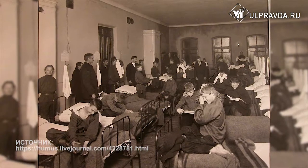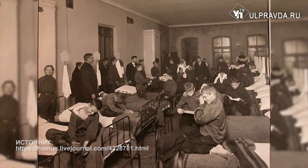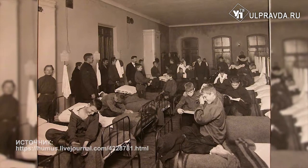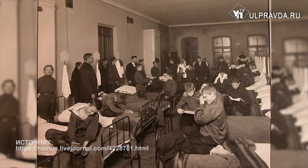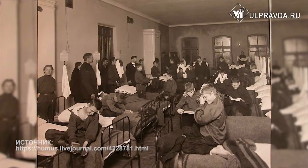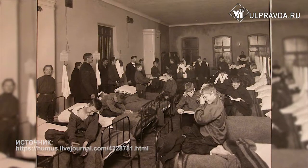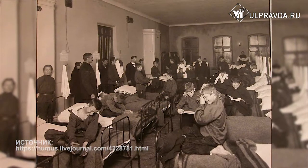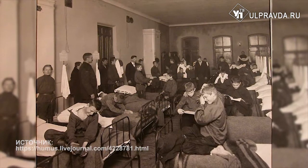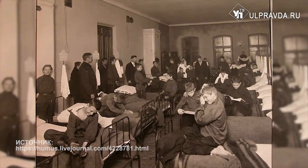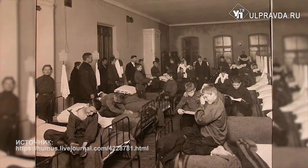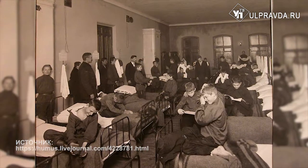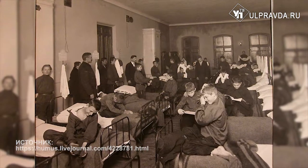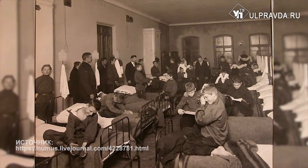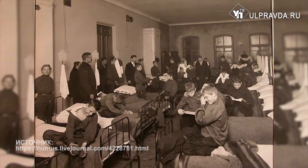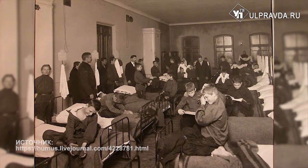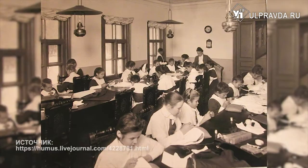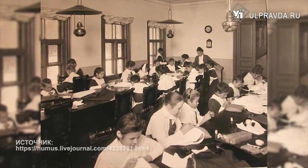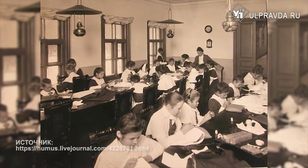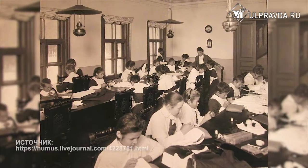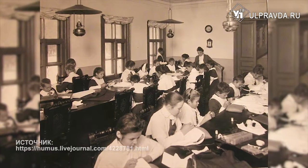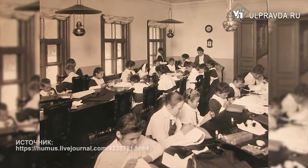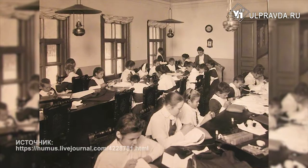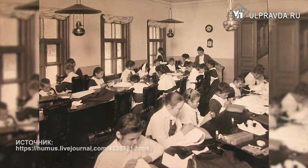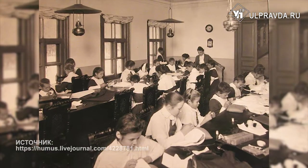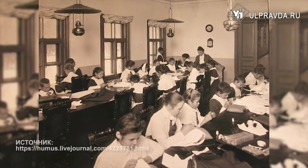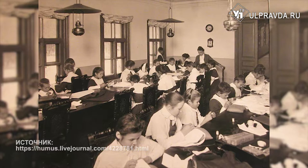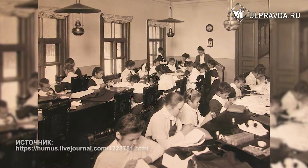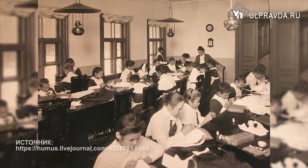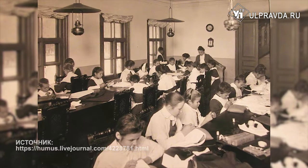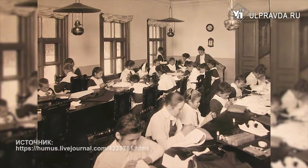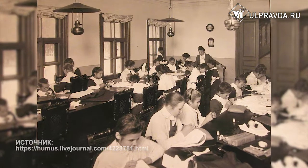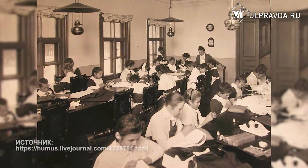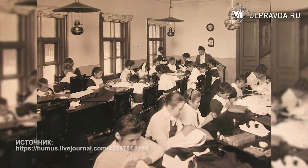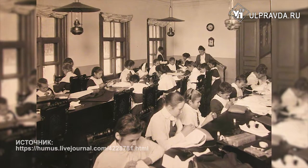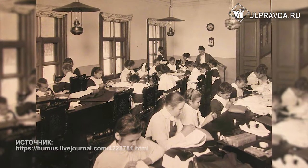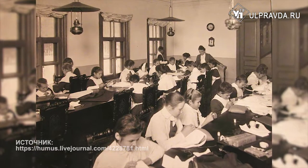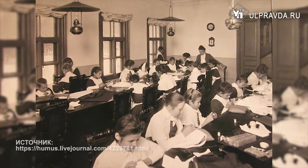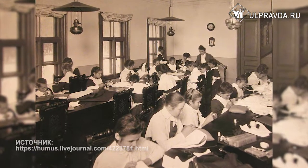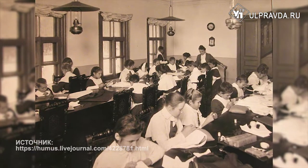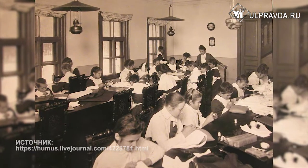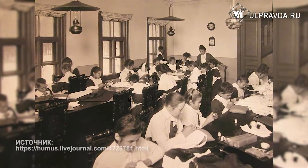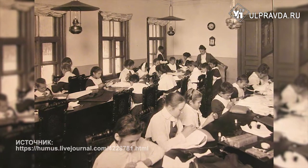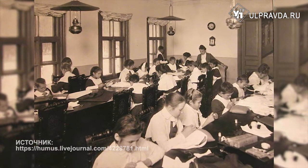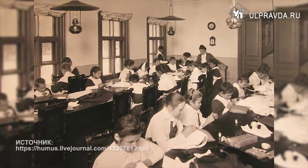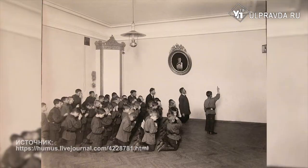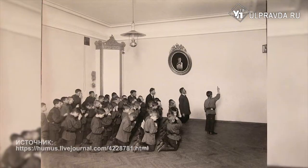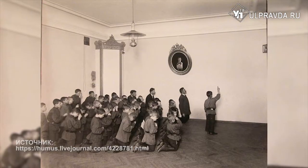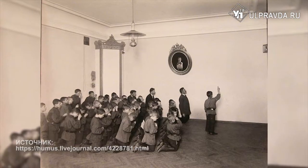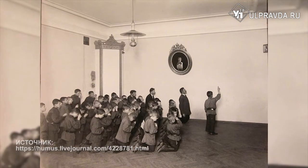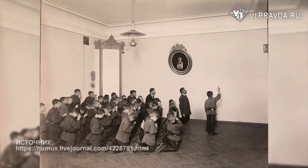реестр должностей рабочих и служащих. На сегодняшний день в России специалистов, владеющих жестовым языком, синхронным переводом,